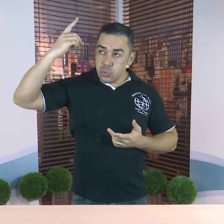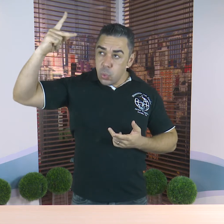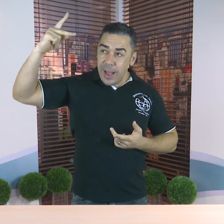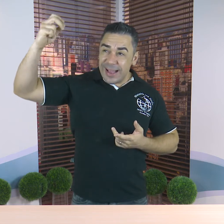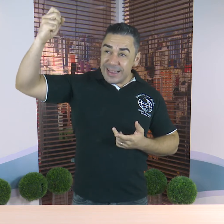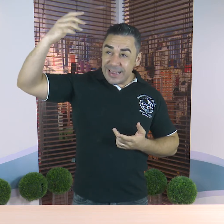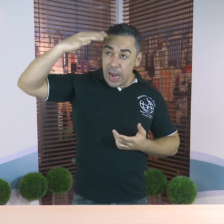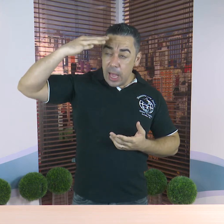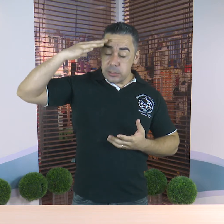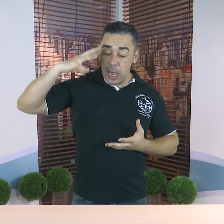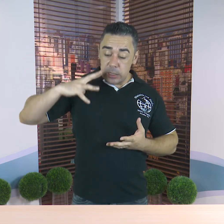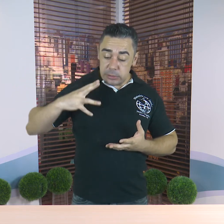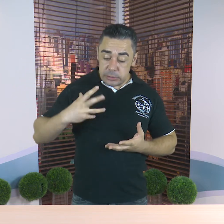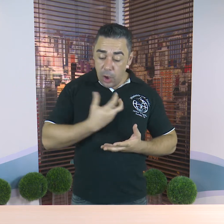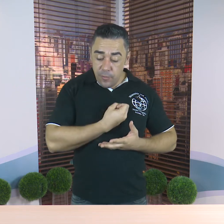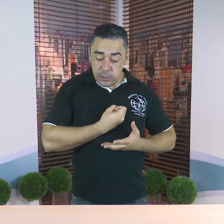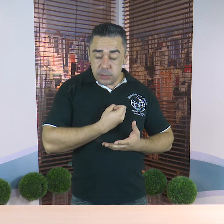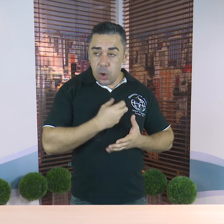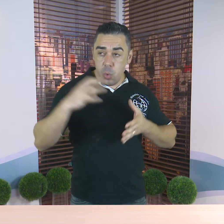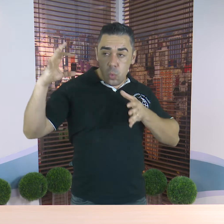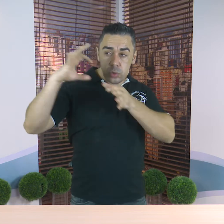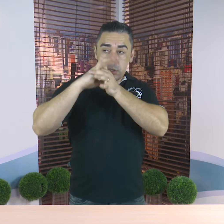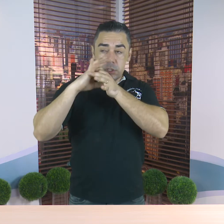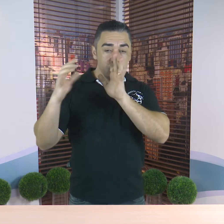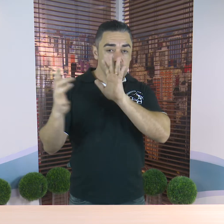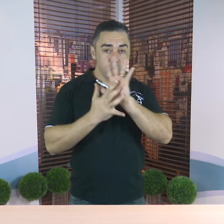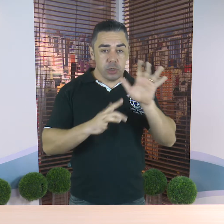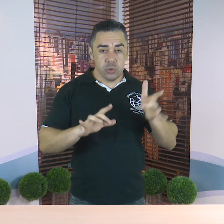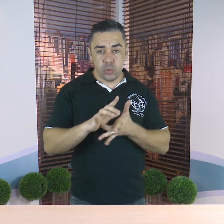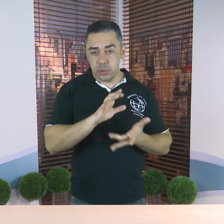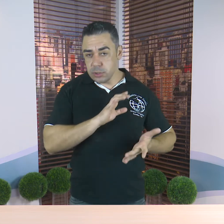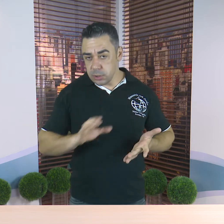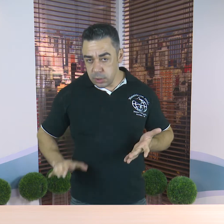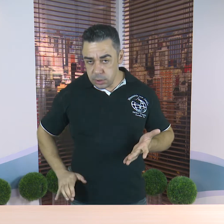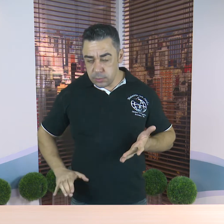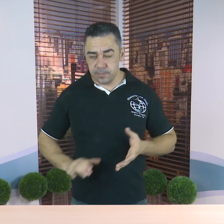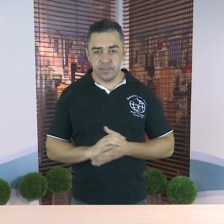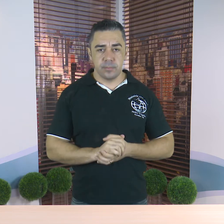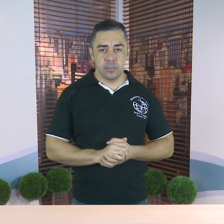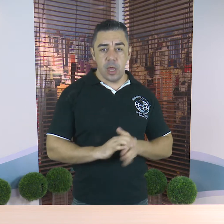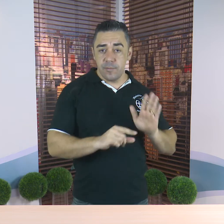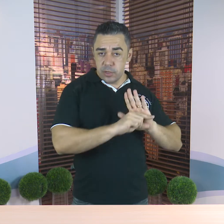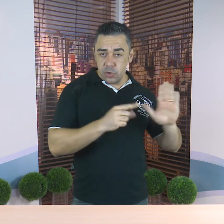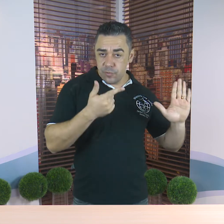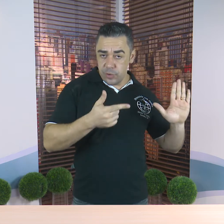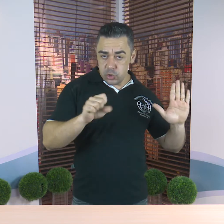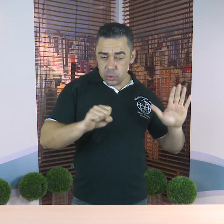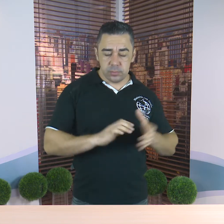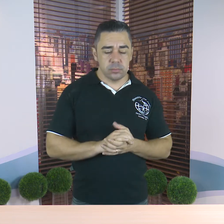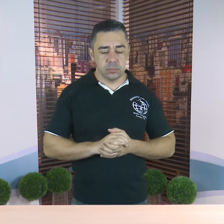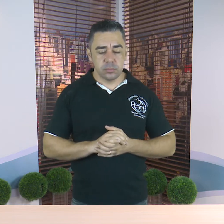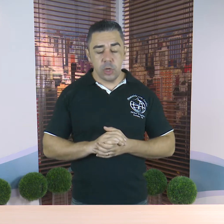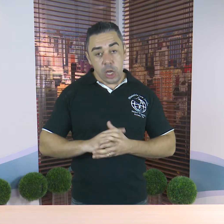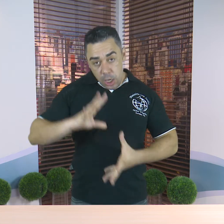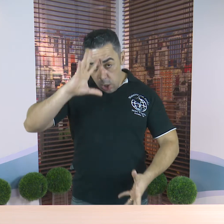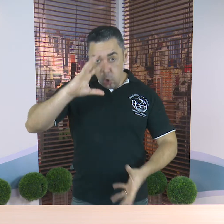a redenção que há em Cristo Jesus. Aí vamos pular lá para o 28, que diz assim: concluímos, pois, que o homem